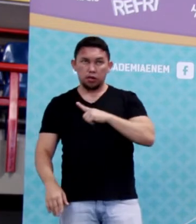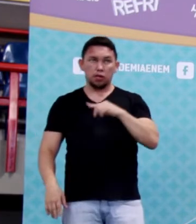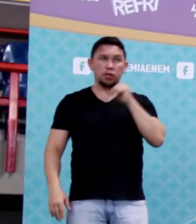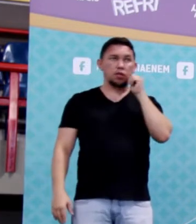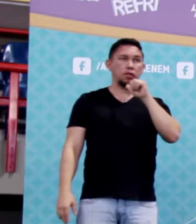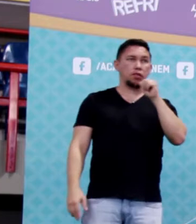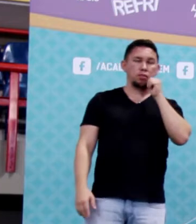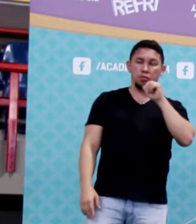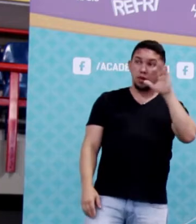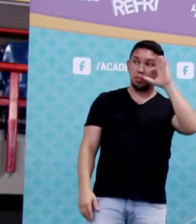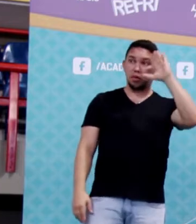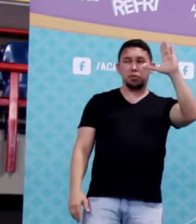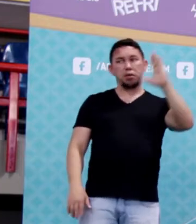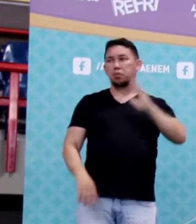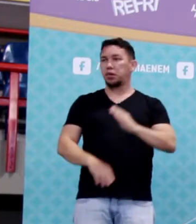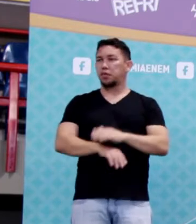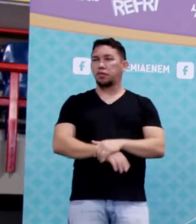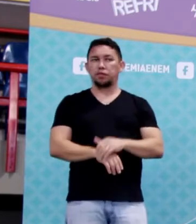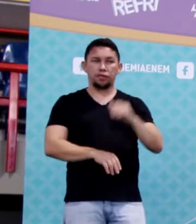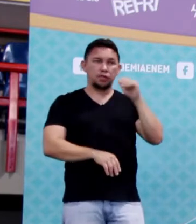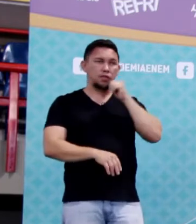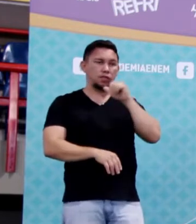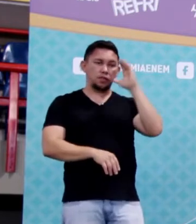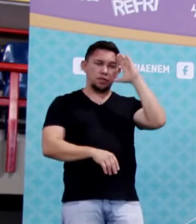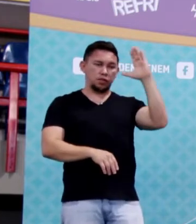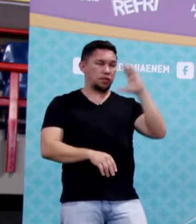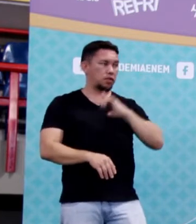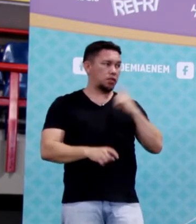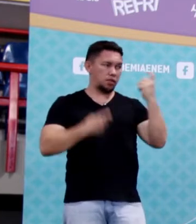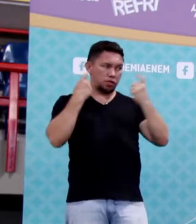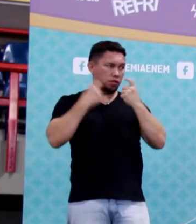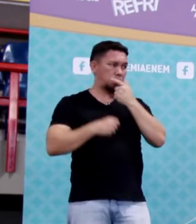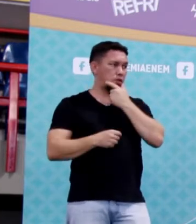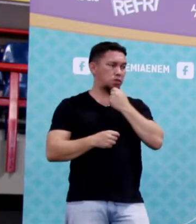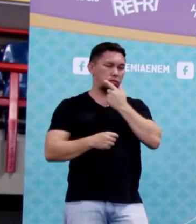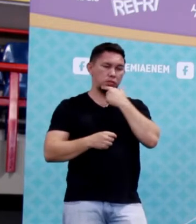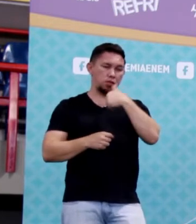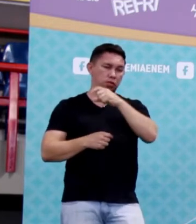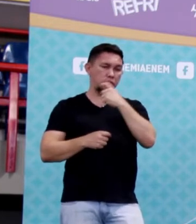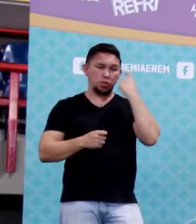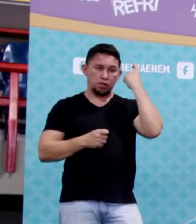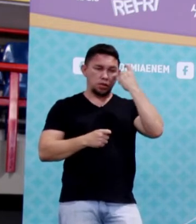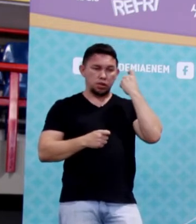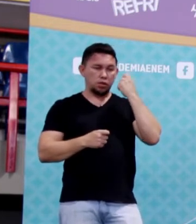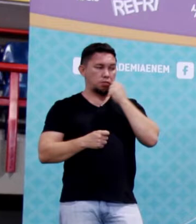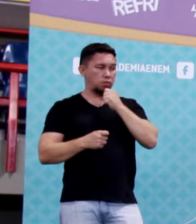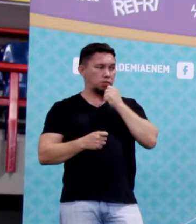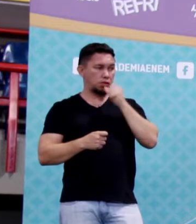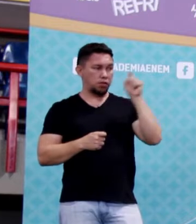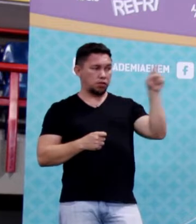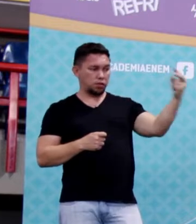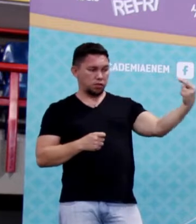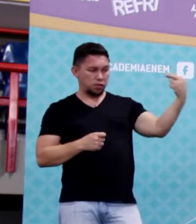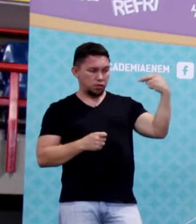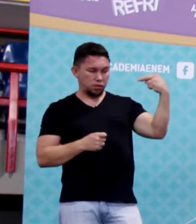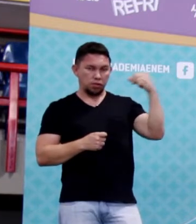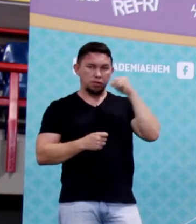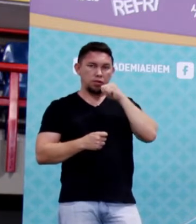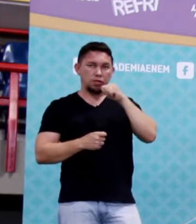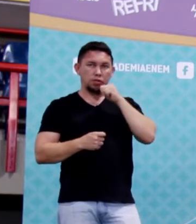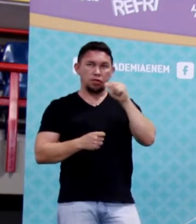mulher principalmente, diz que a mulher ela não se preocupa com o homem não, ela se preocupa é com a outra